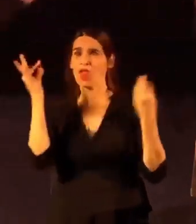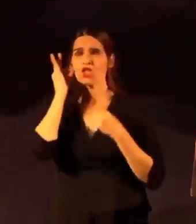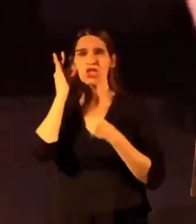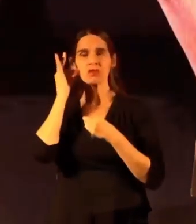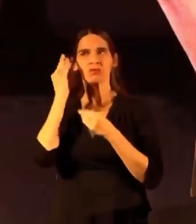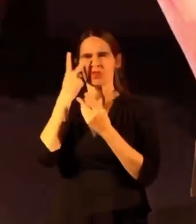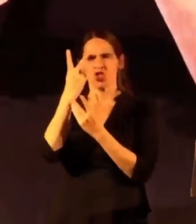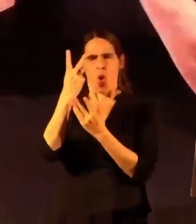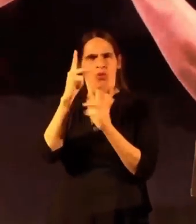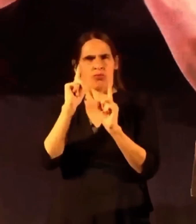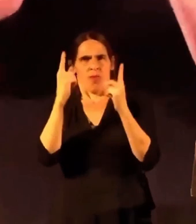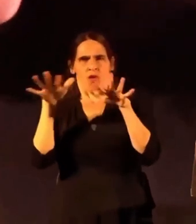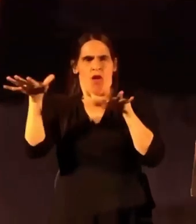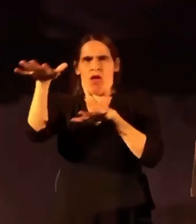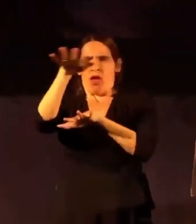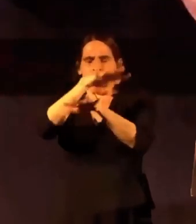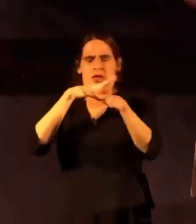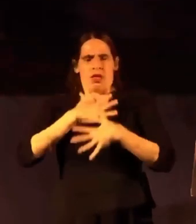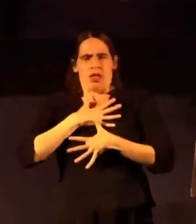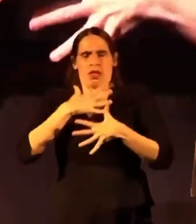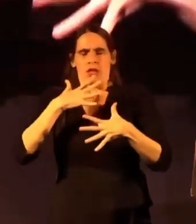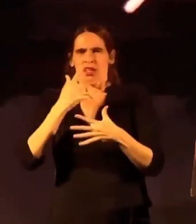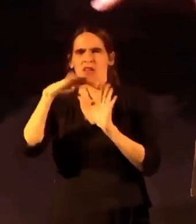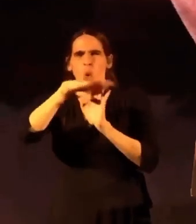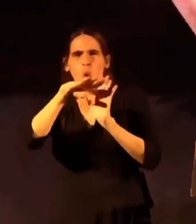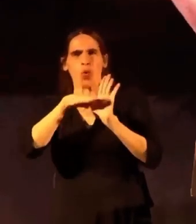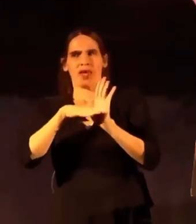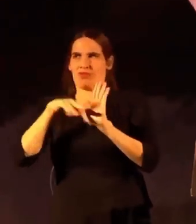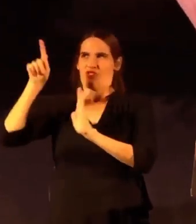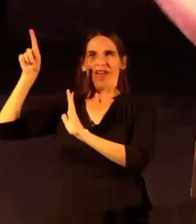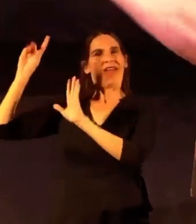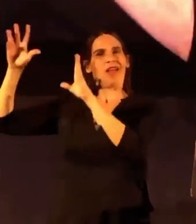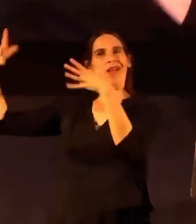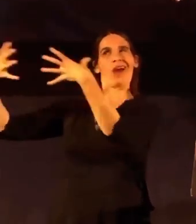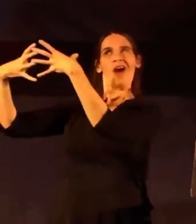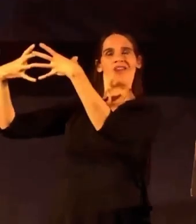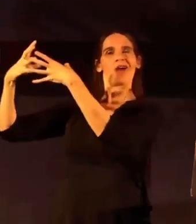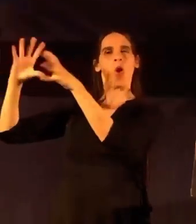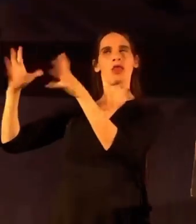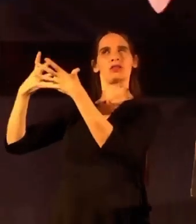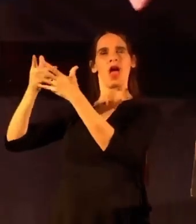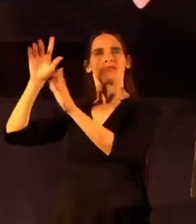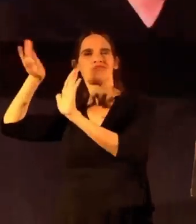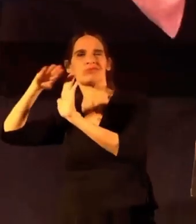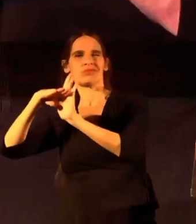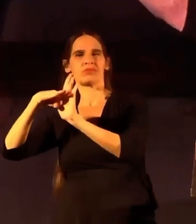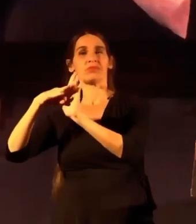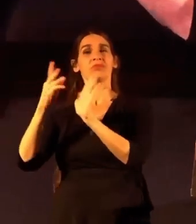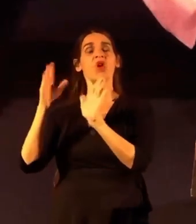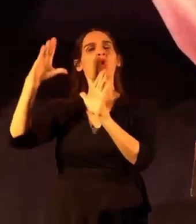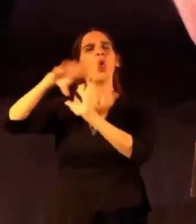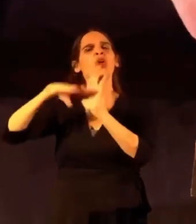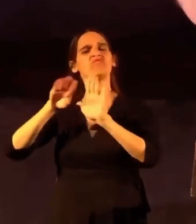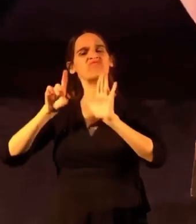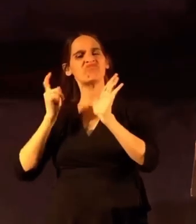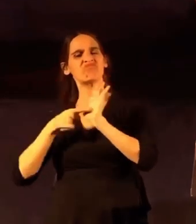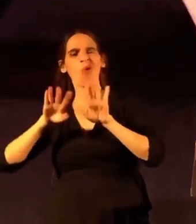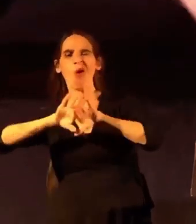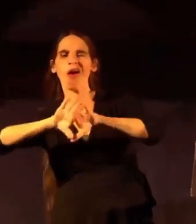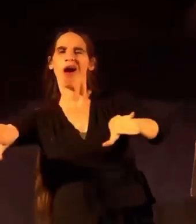עוקבות אחר סדר היום הציבורי, אחר החוקים אותם מניחים חברי הקואליציה, חוקים התומכים בהפרדה